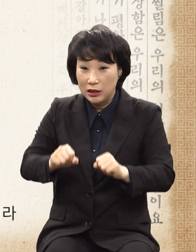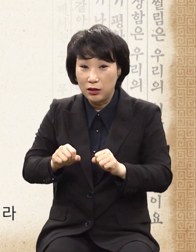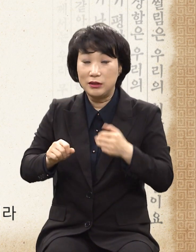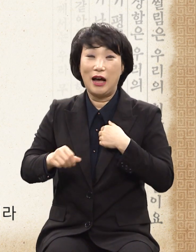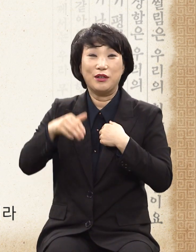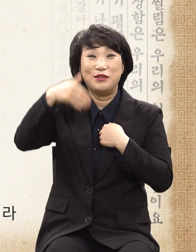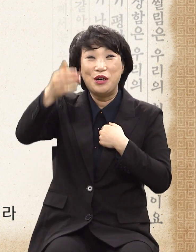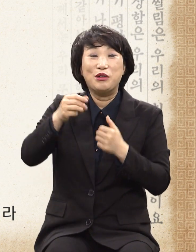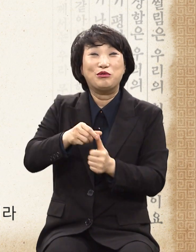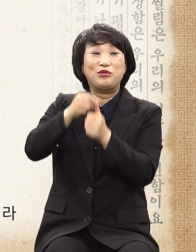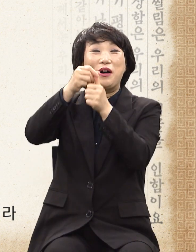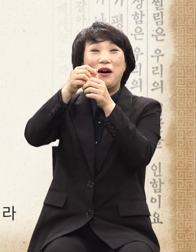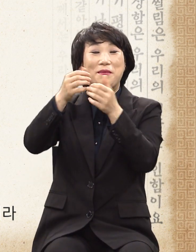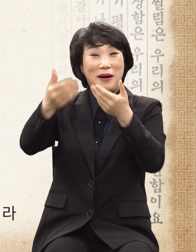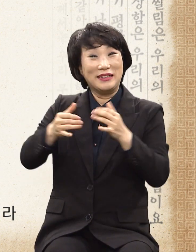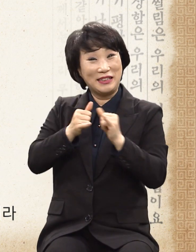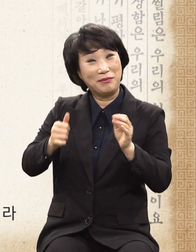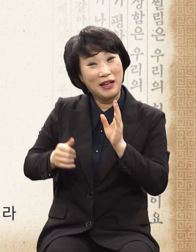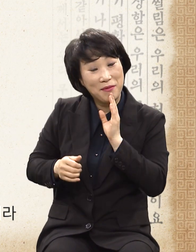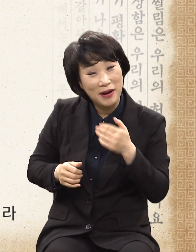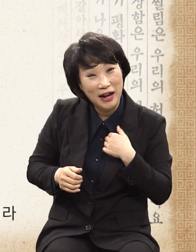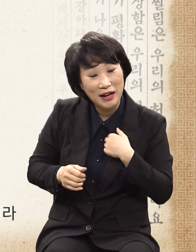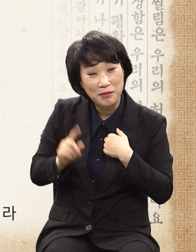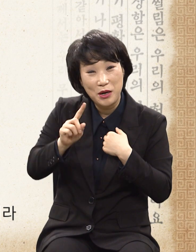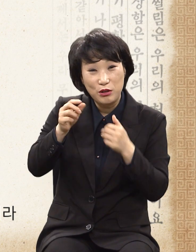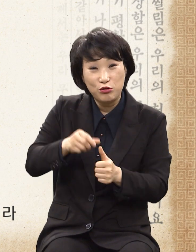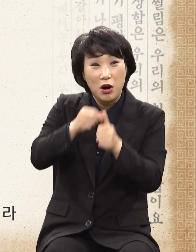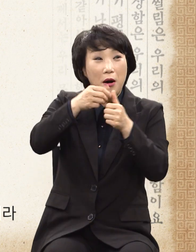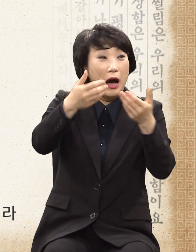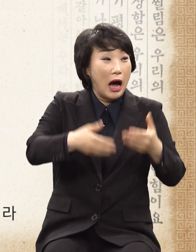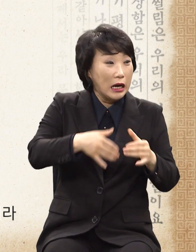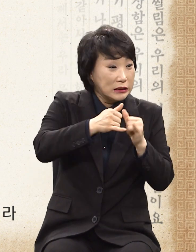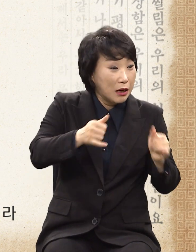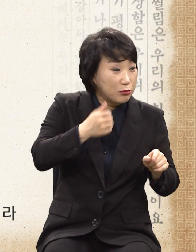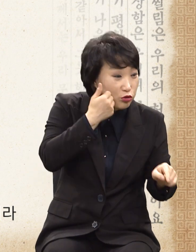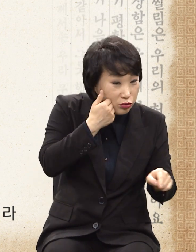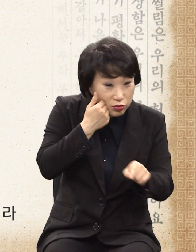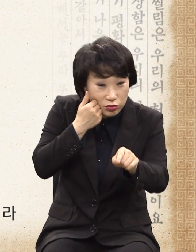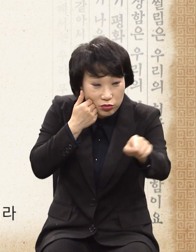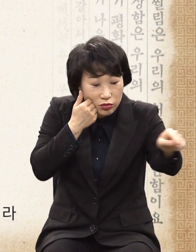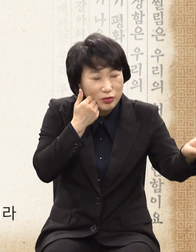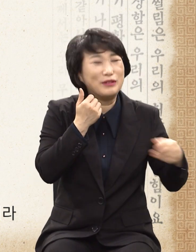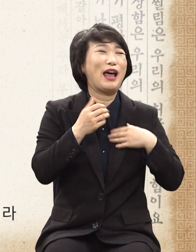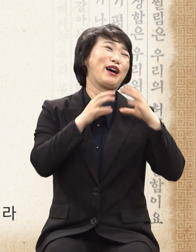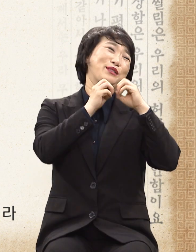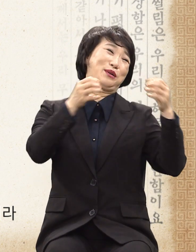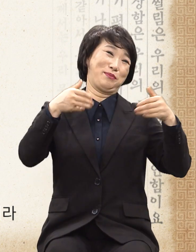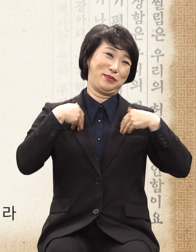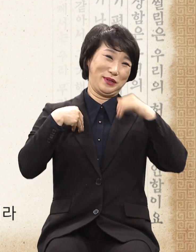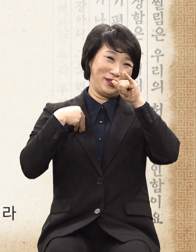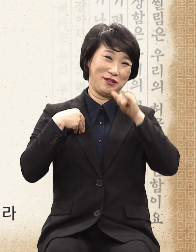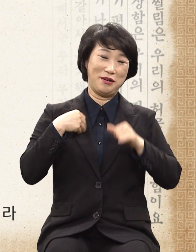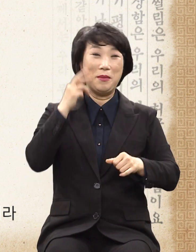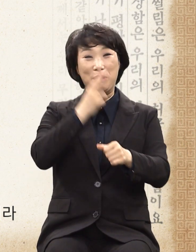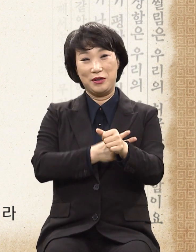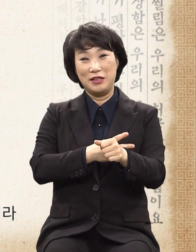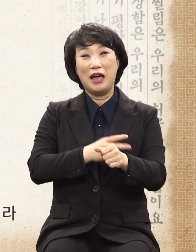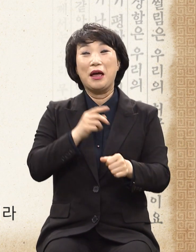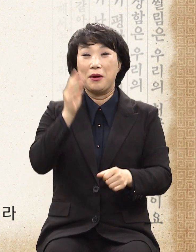거했다면 구원받은 자요, 내가 구원받지 못한 자들을 향해서 마음껏 전하라.